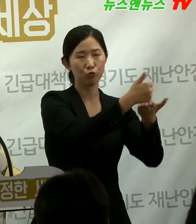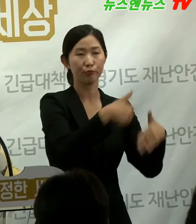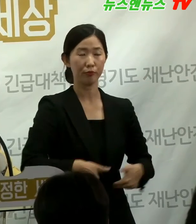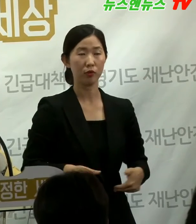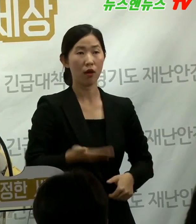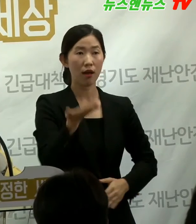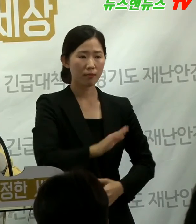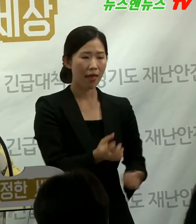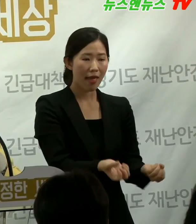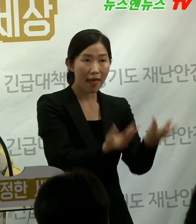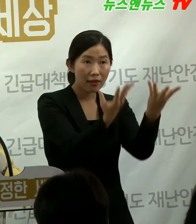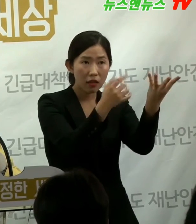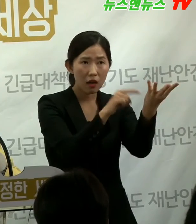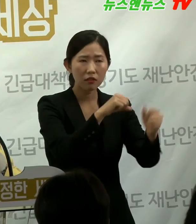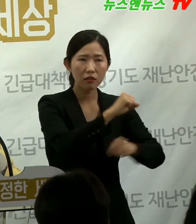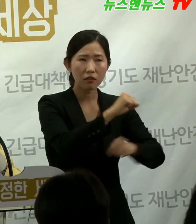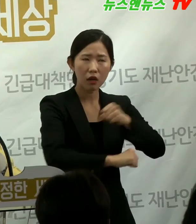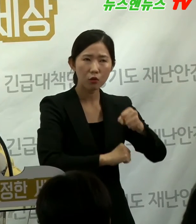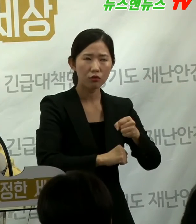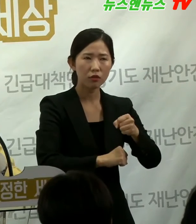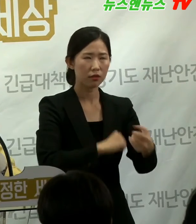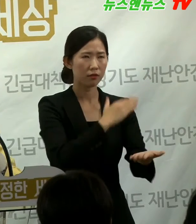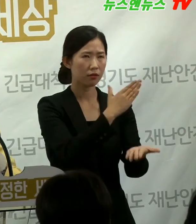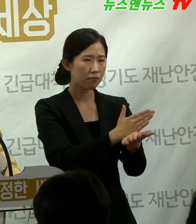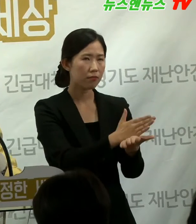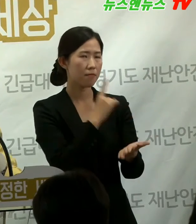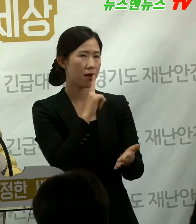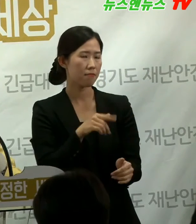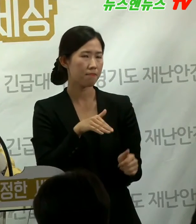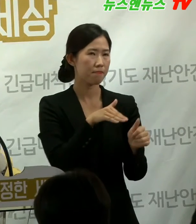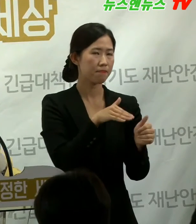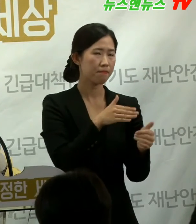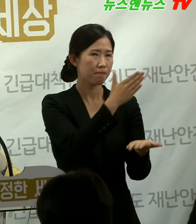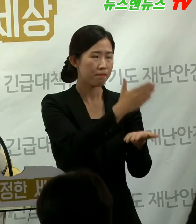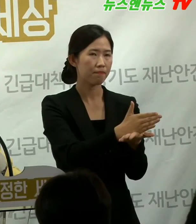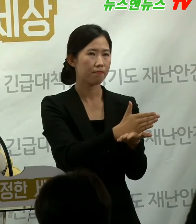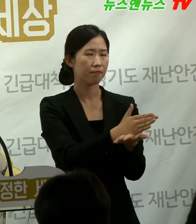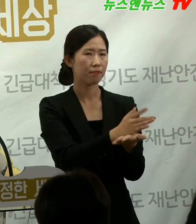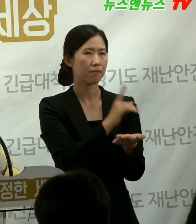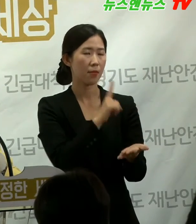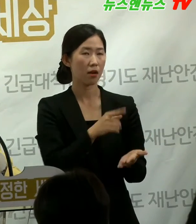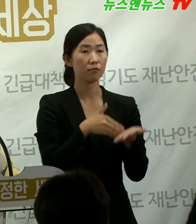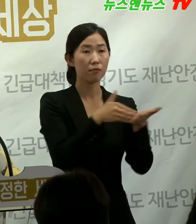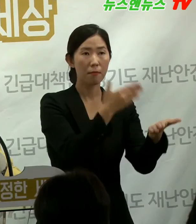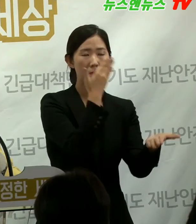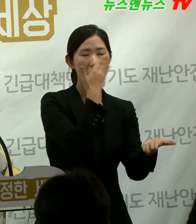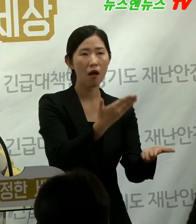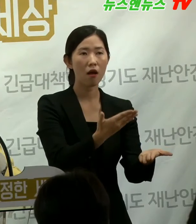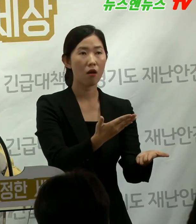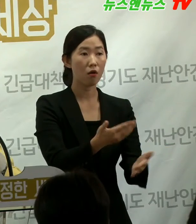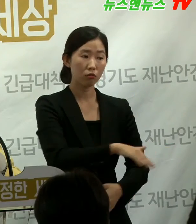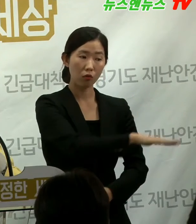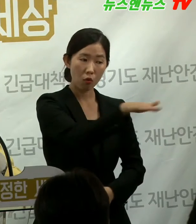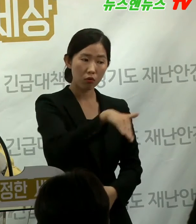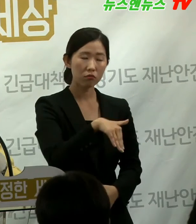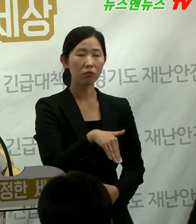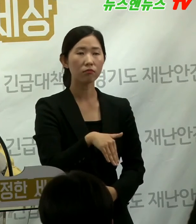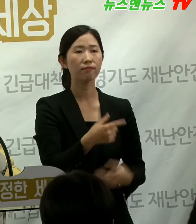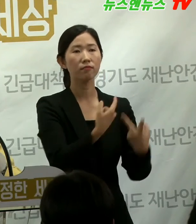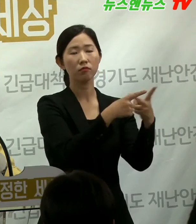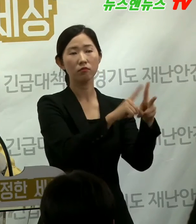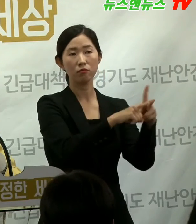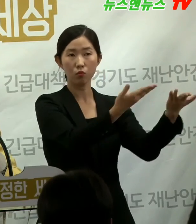제한할 수 있는 것이죠. 그것도 적정한 선에서 이렇게 수용해 주시고 이런 점들에 대해서 도정